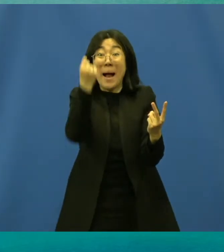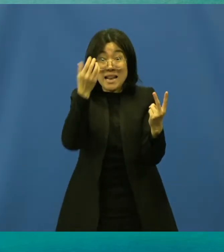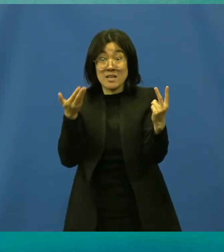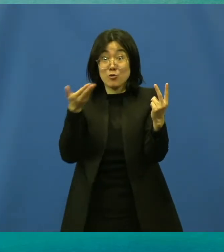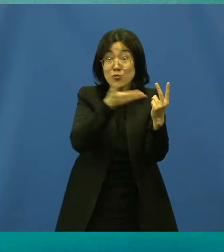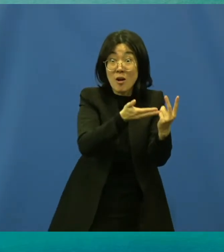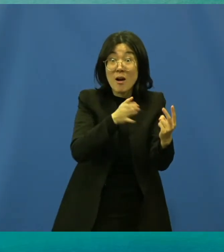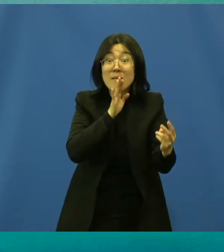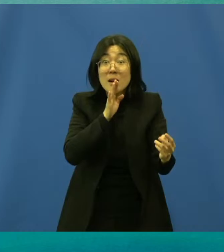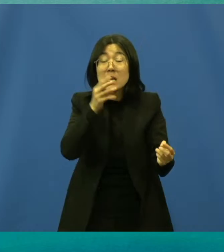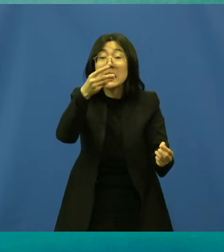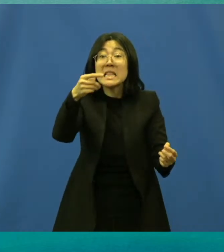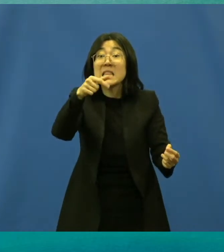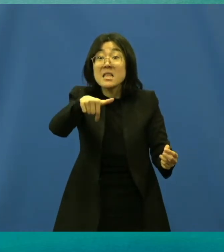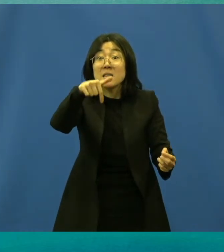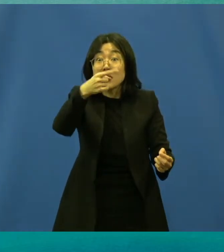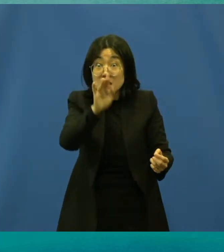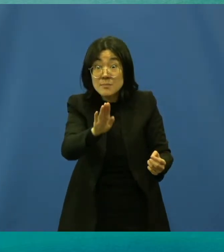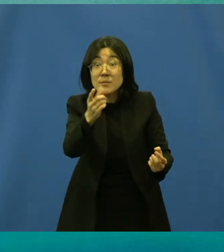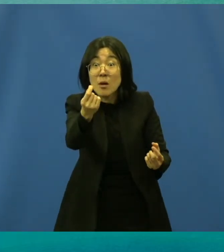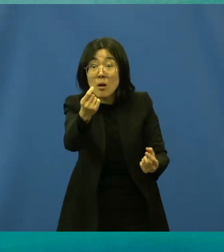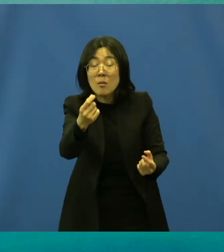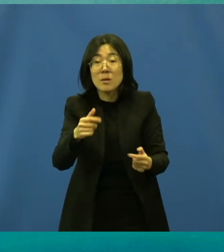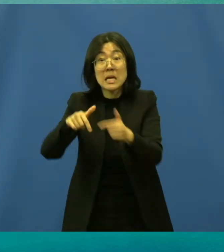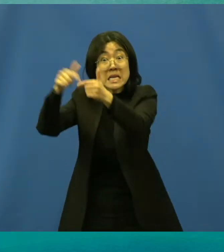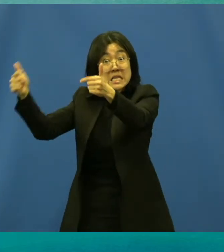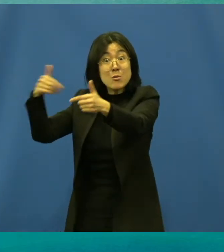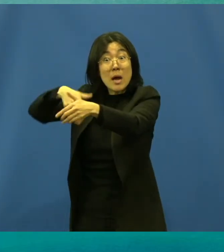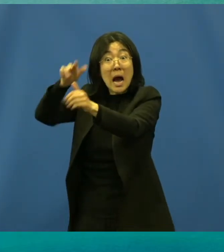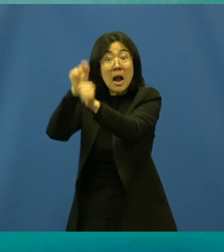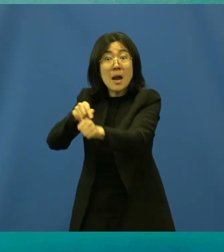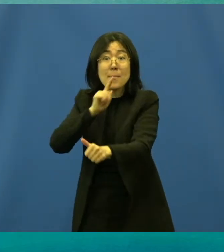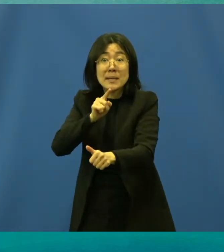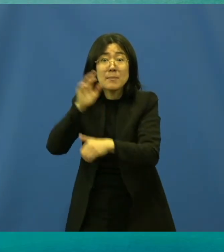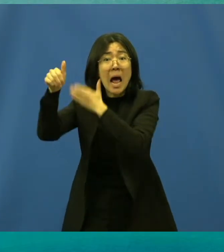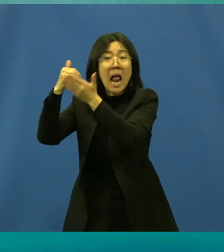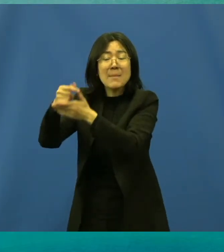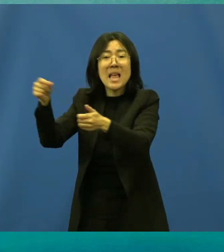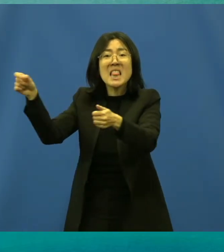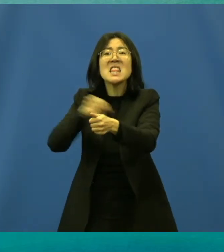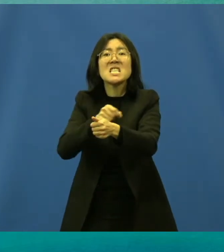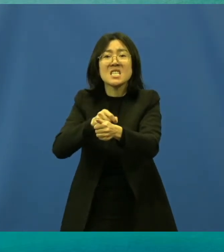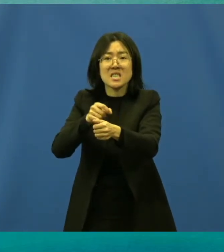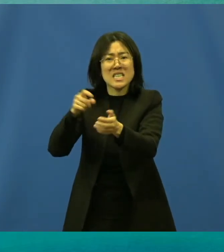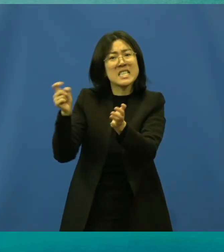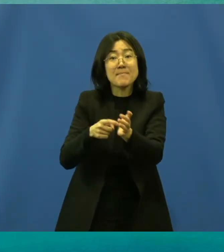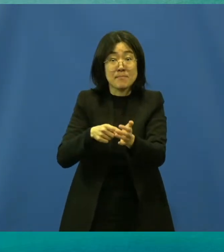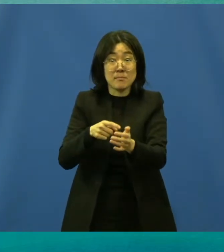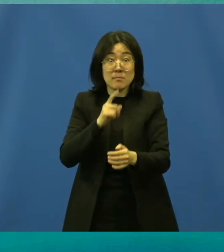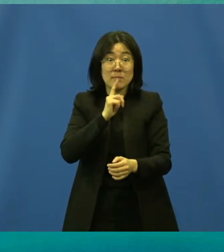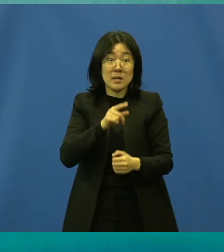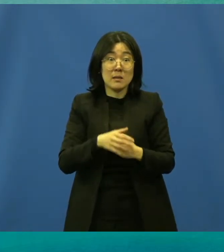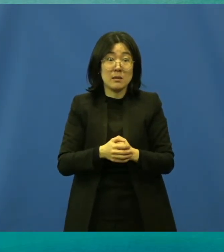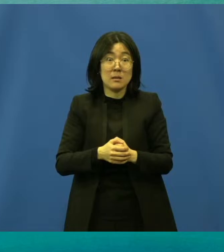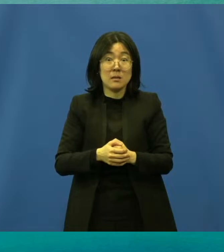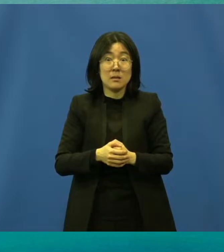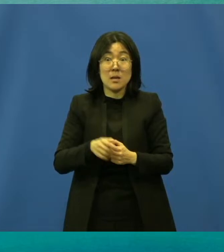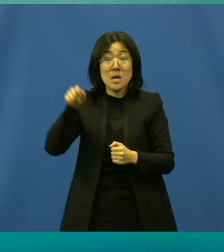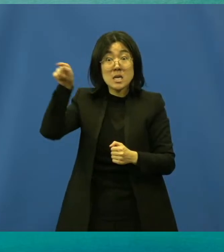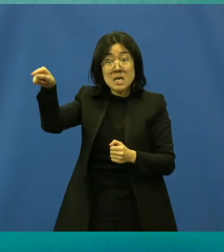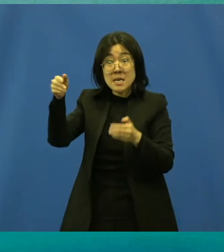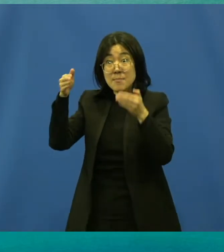말씀을 들으면 그거예요. 저거는 들어야 돼. 가라 니느웨로. 이거는 니느웨